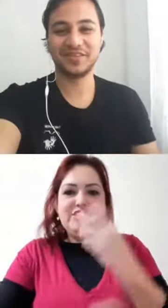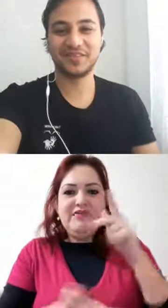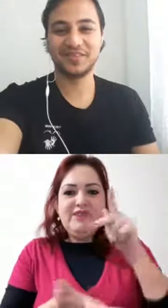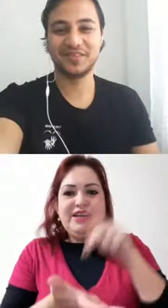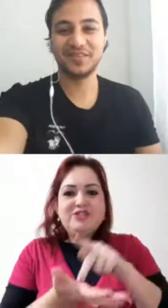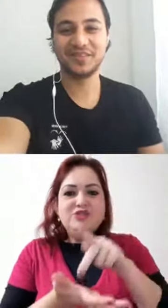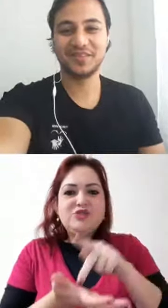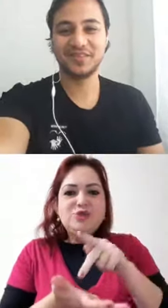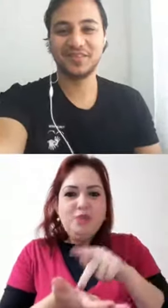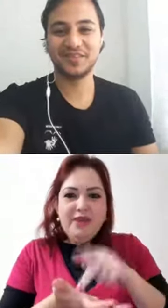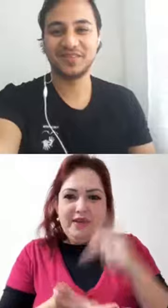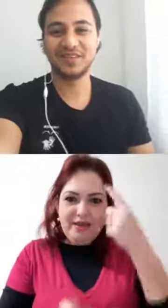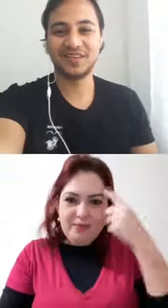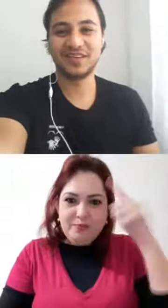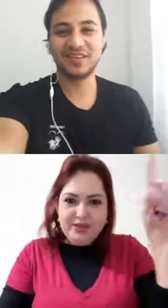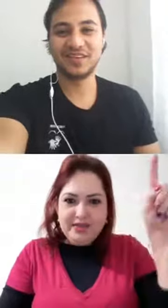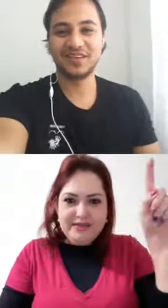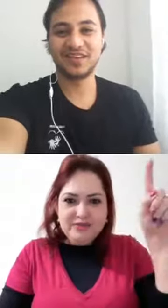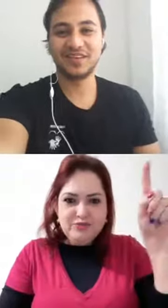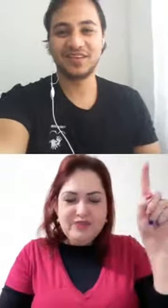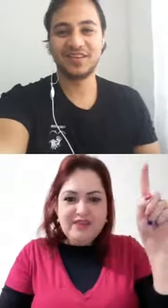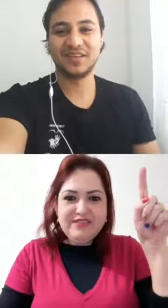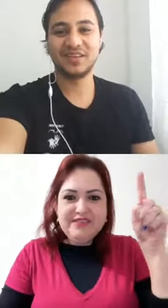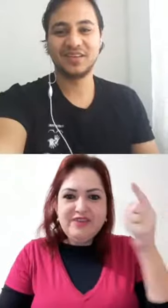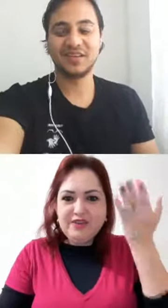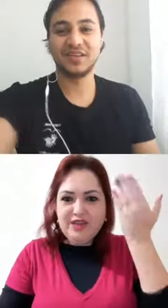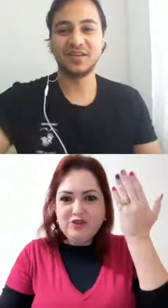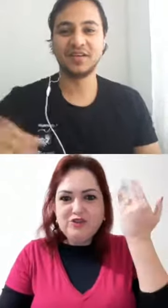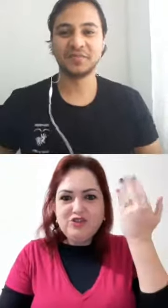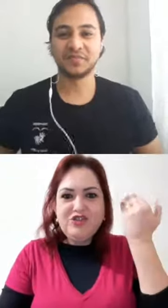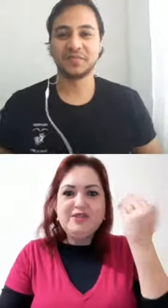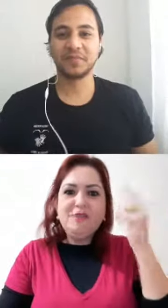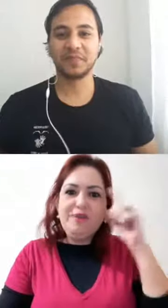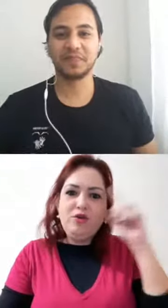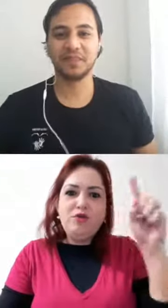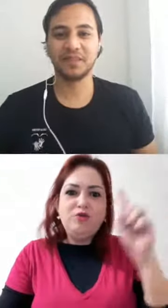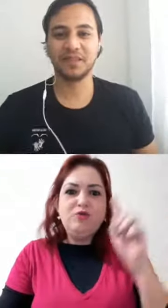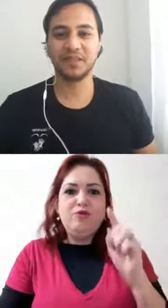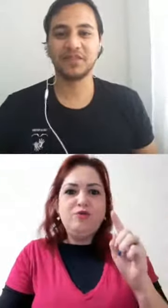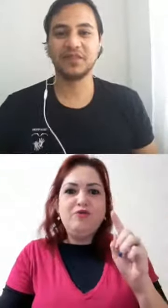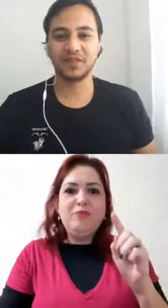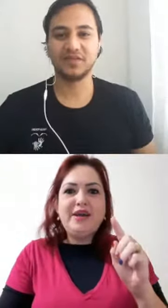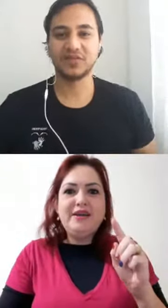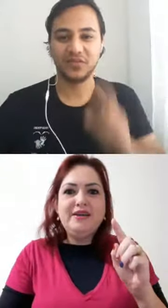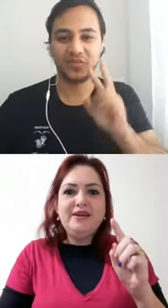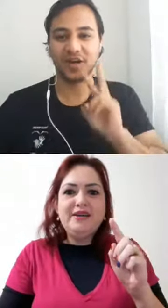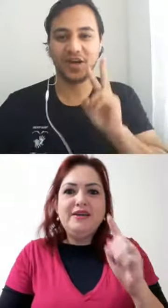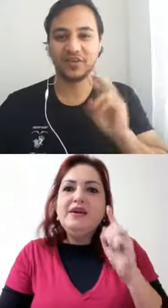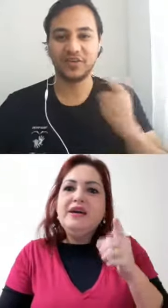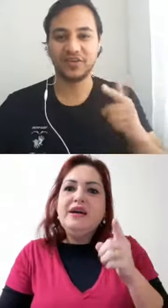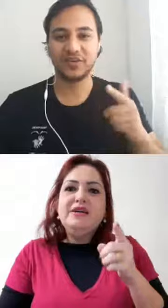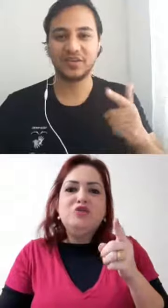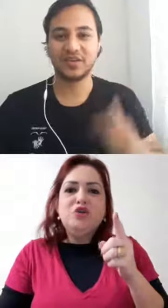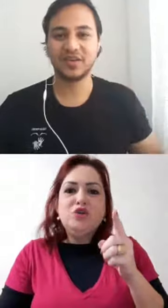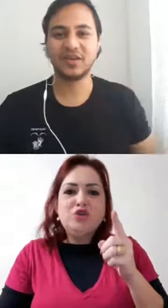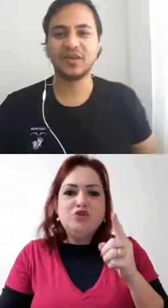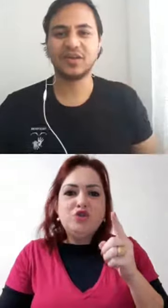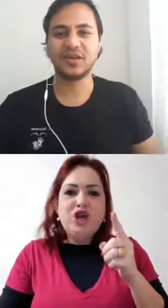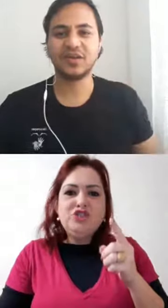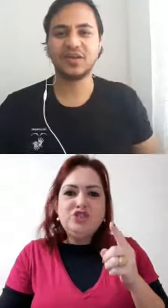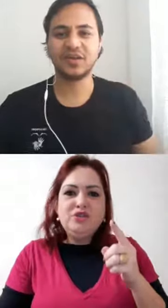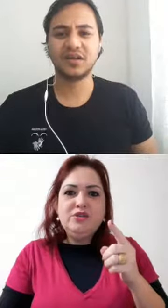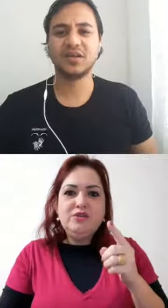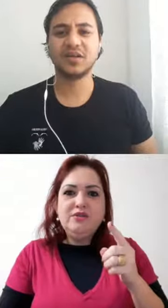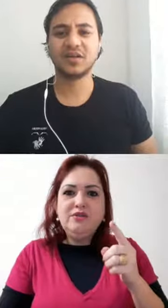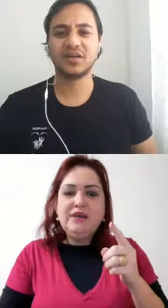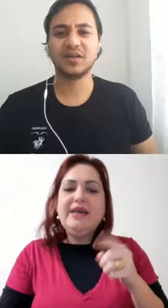Acho que na verdade eu descobri por que não dava certo aquele outro dia também com o O Vilmar. Vilmar não deu? No